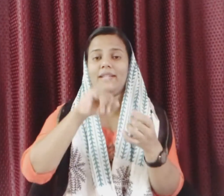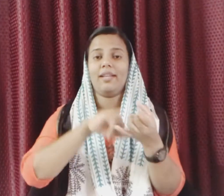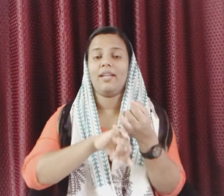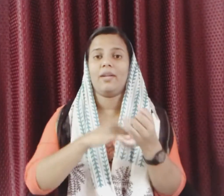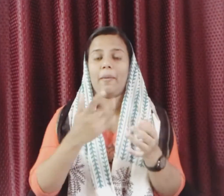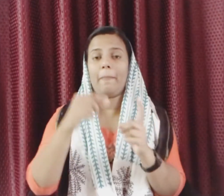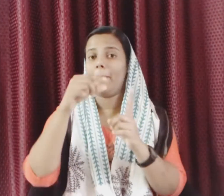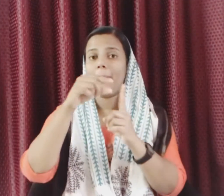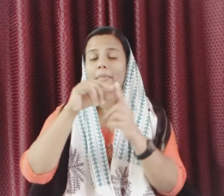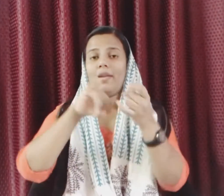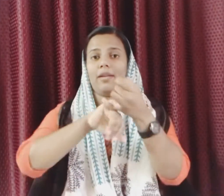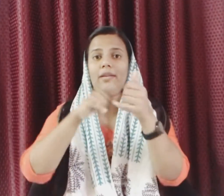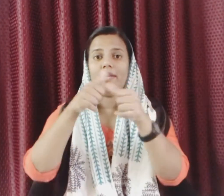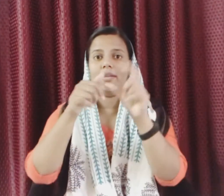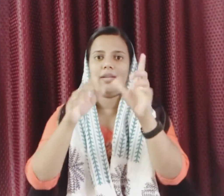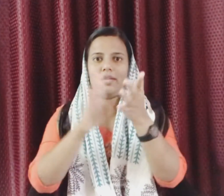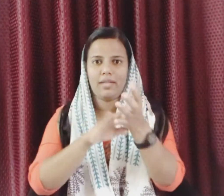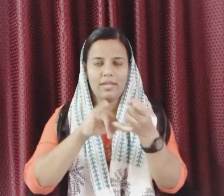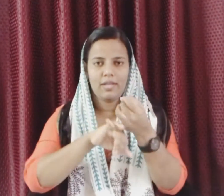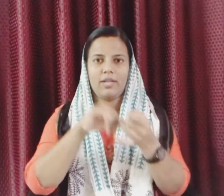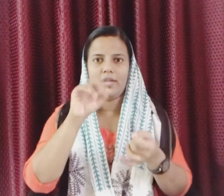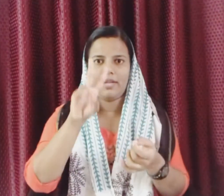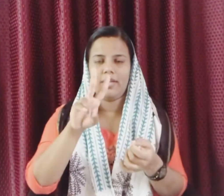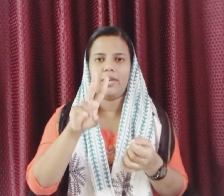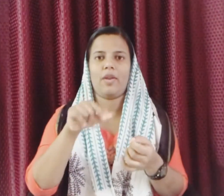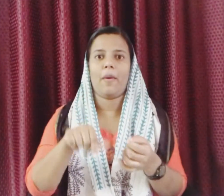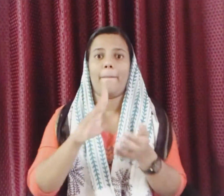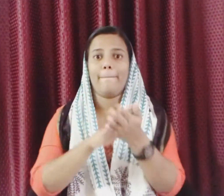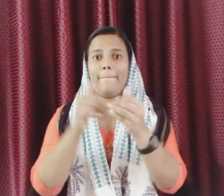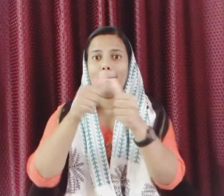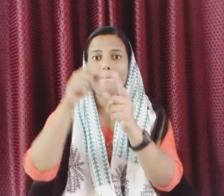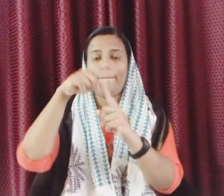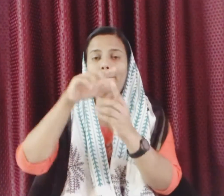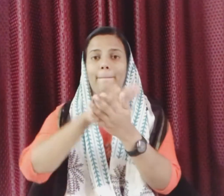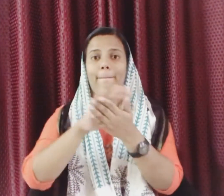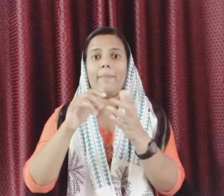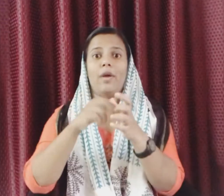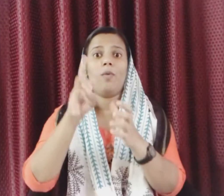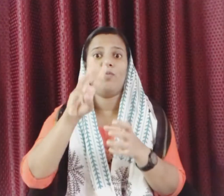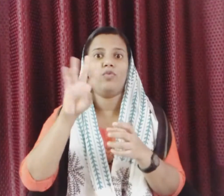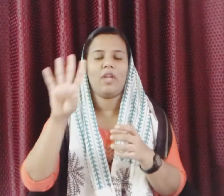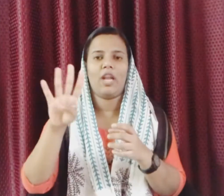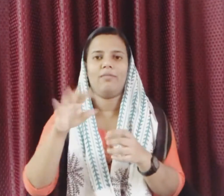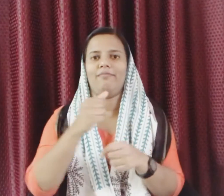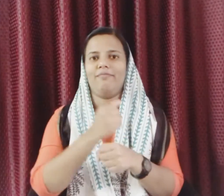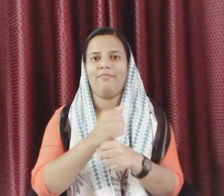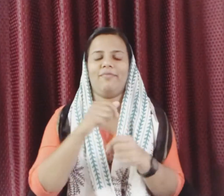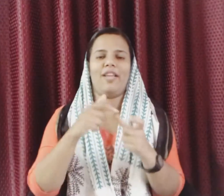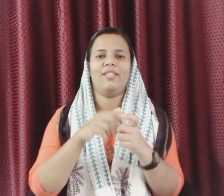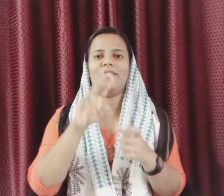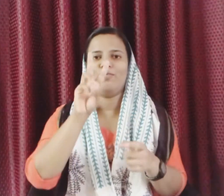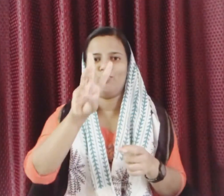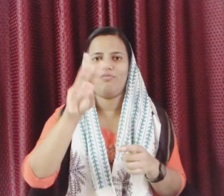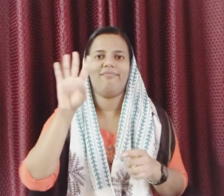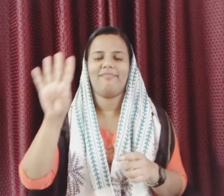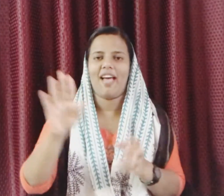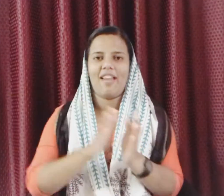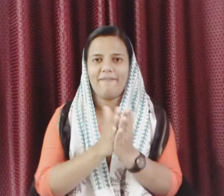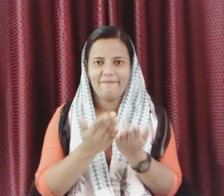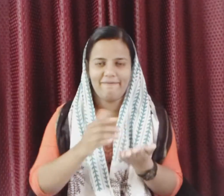ഓക്കെ, സാംസ് 3, 4 സാംസ് 2, മാത്യു 3, 4 ജെനിസിസ് 3, 4 ഇത് അതാത്